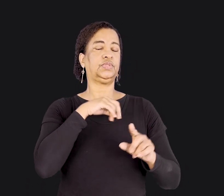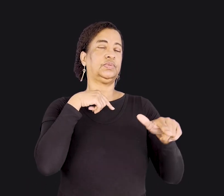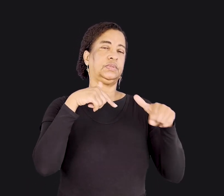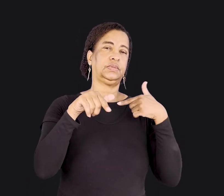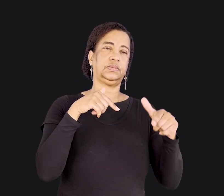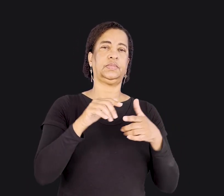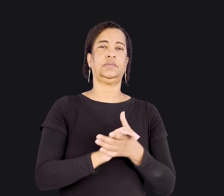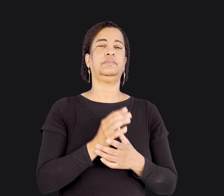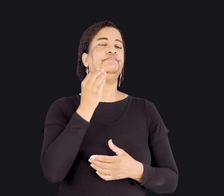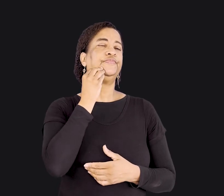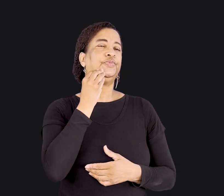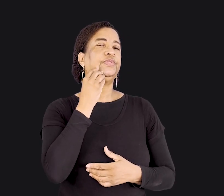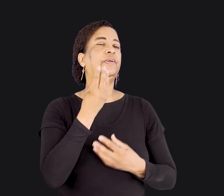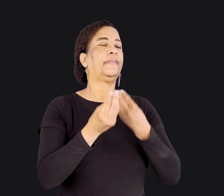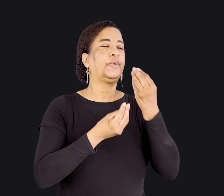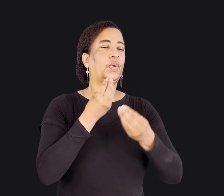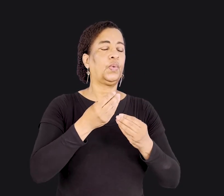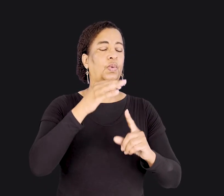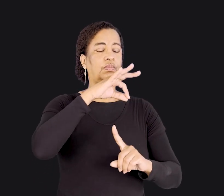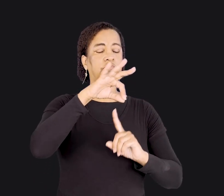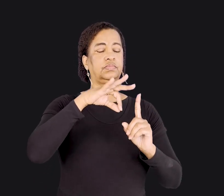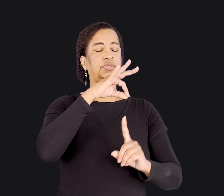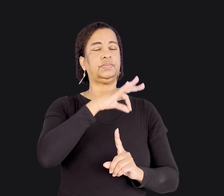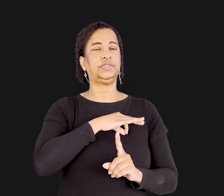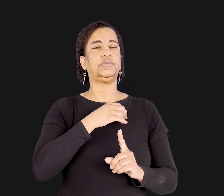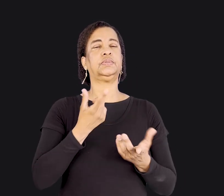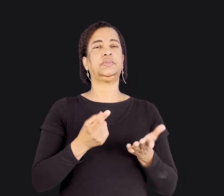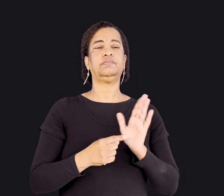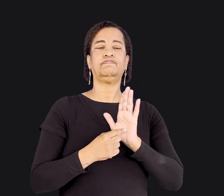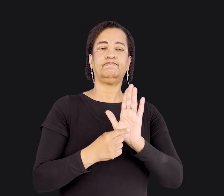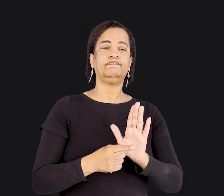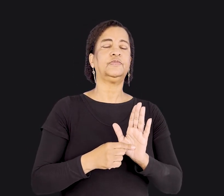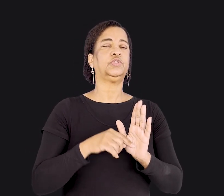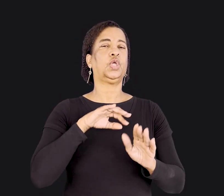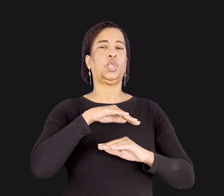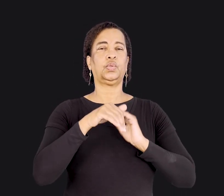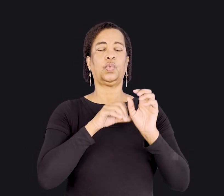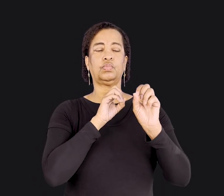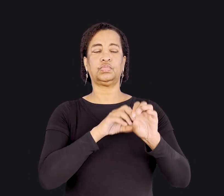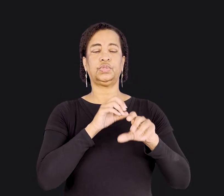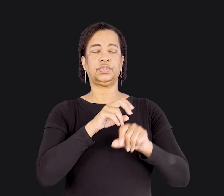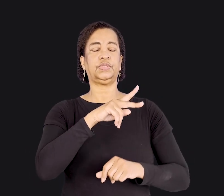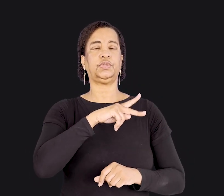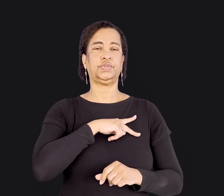atuar. Observe como o Espírito Santo está presente em todos os ensinos de Paulo referentes a